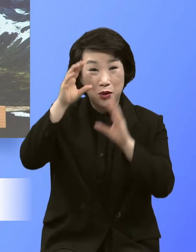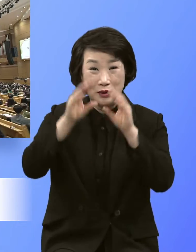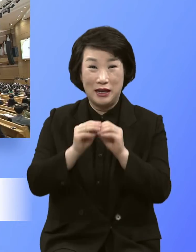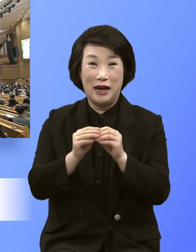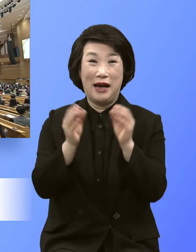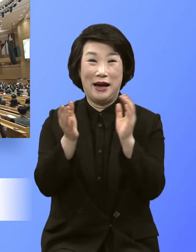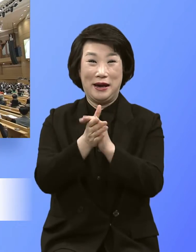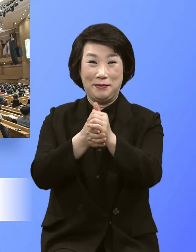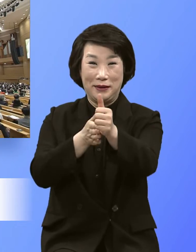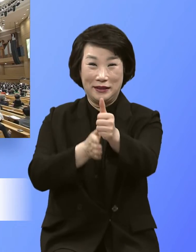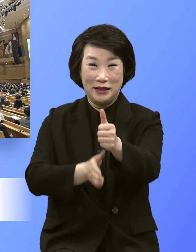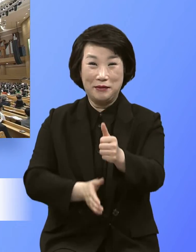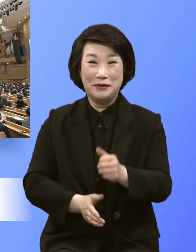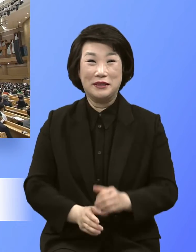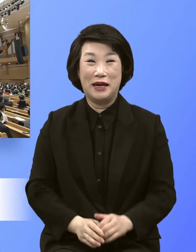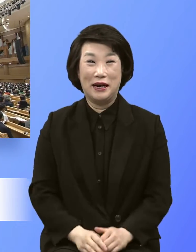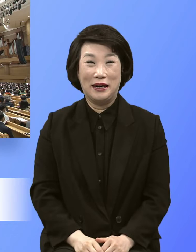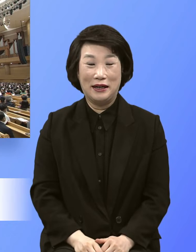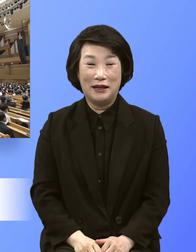아멘 합시다.